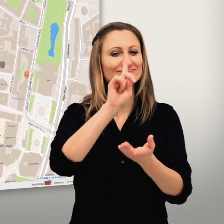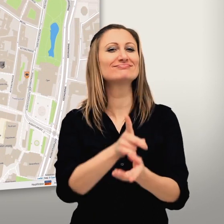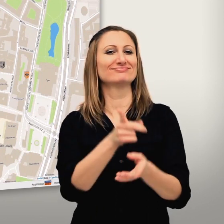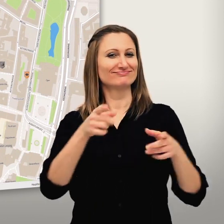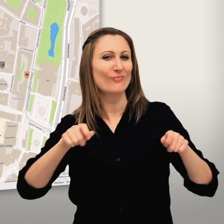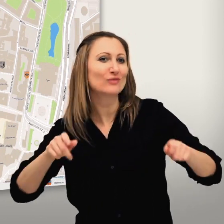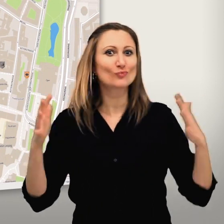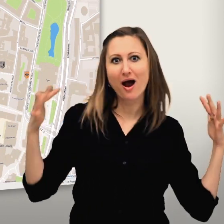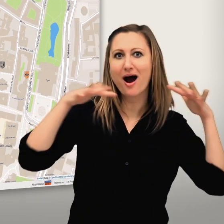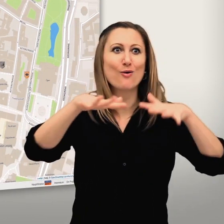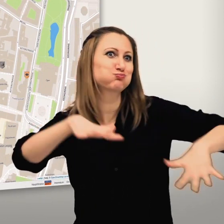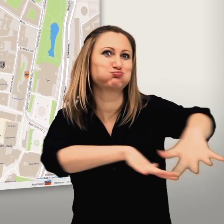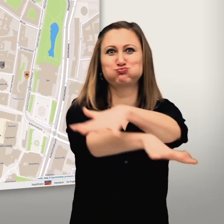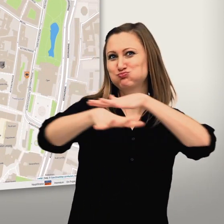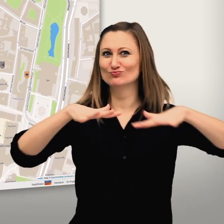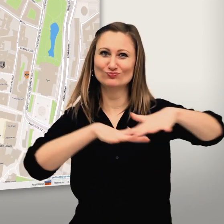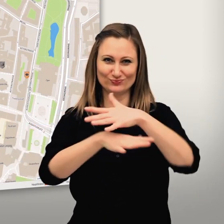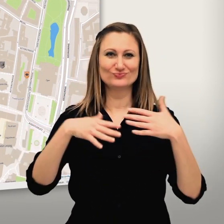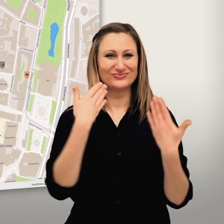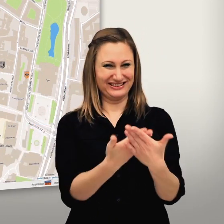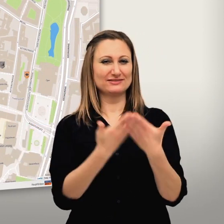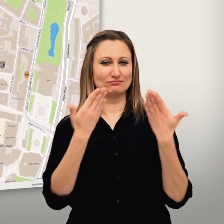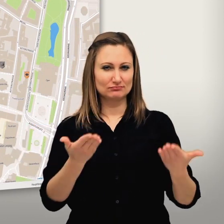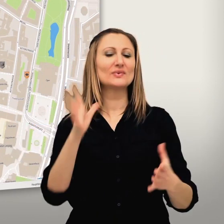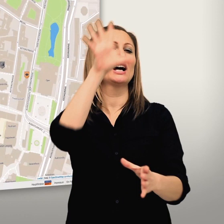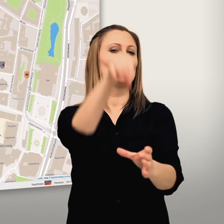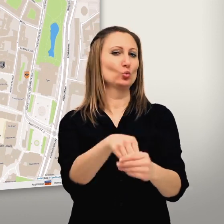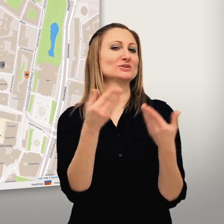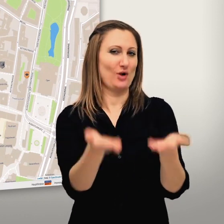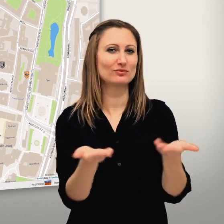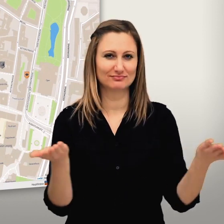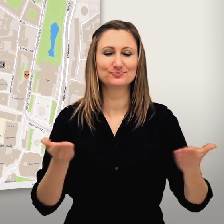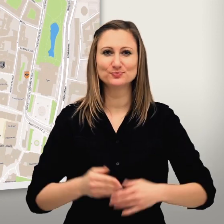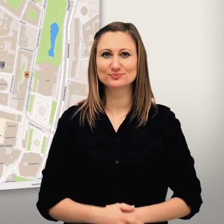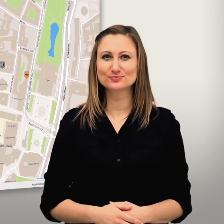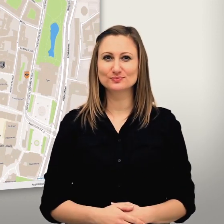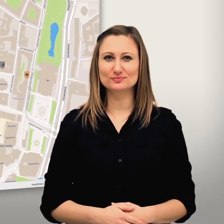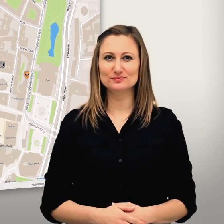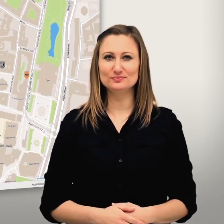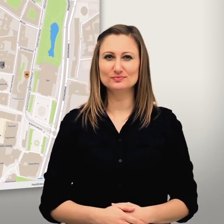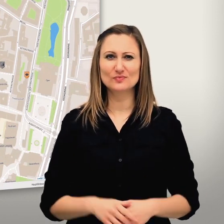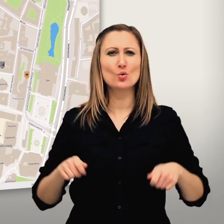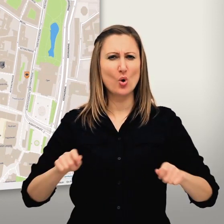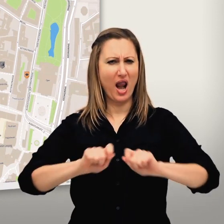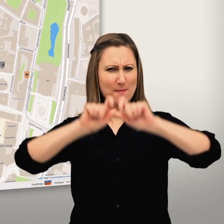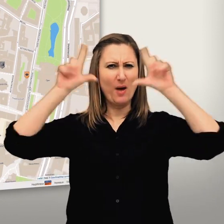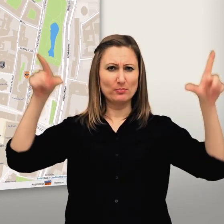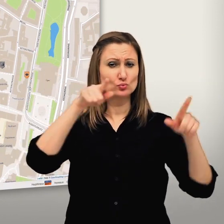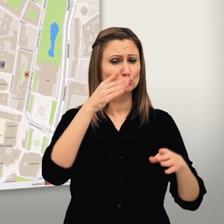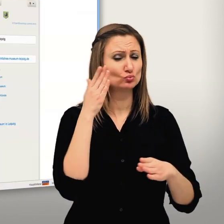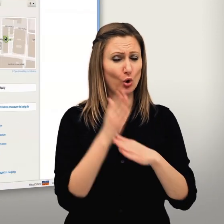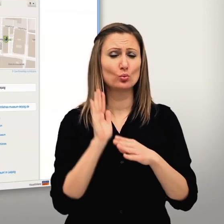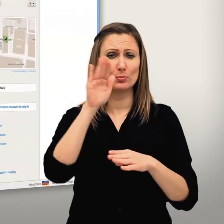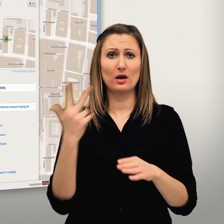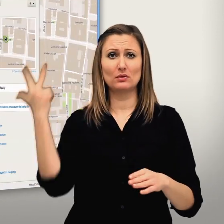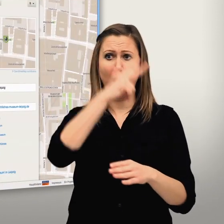Das heißt, wenn Menschen mit Behinderung in einem Café auftauchen, dann ist das ja eine Art von Inklusion. Inzwischen ist die UiMap ja seit über